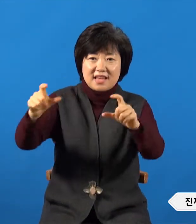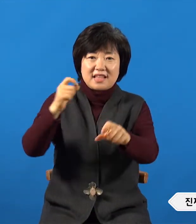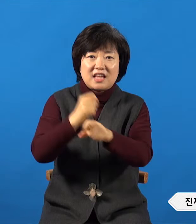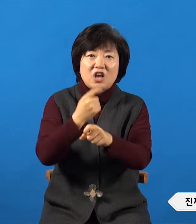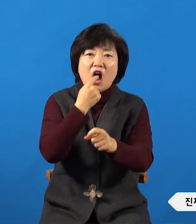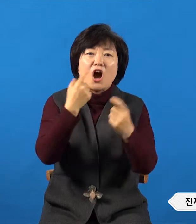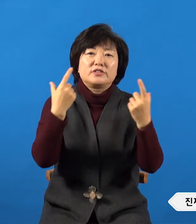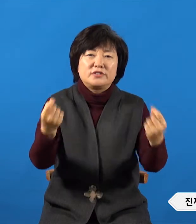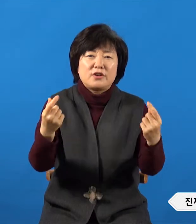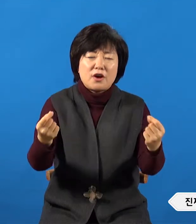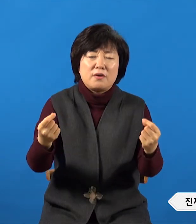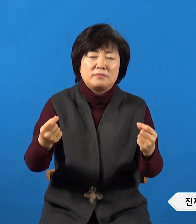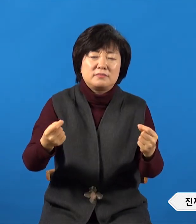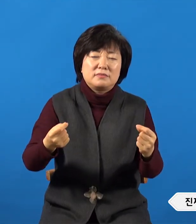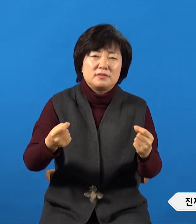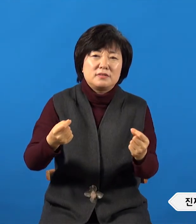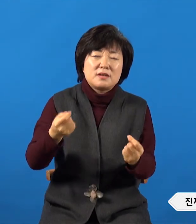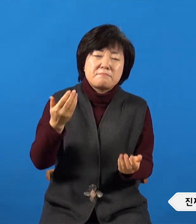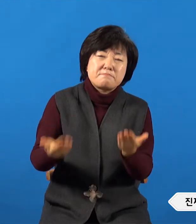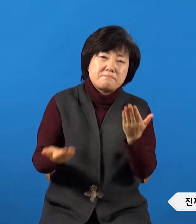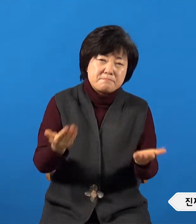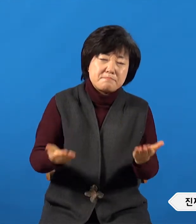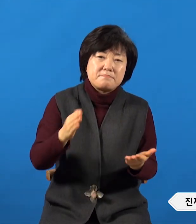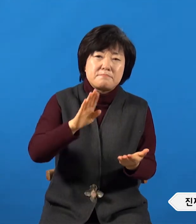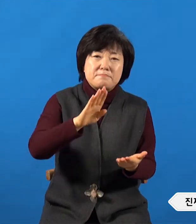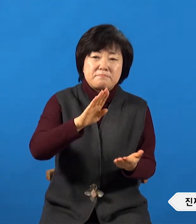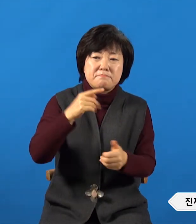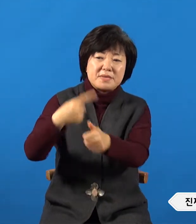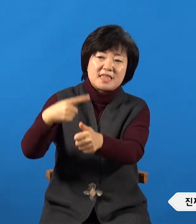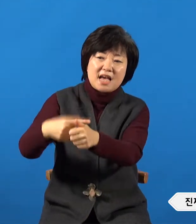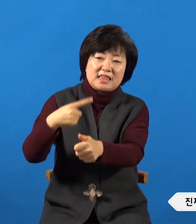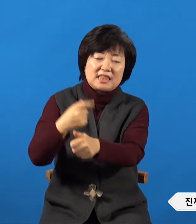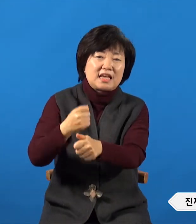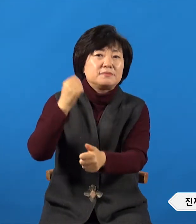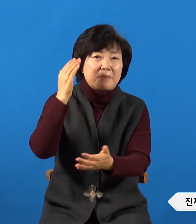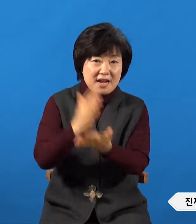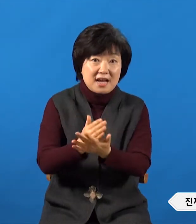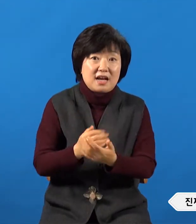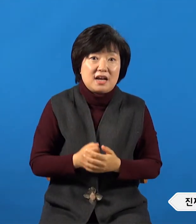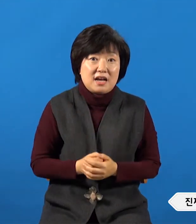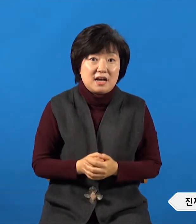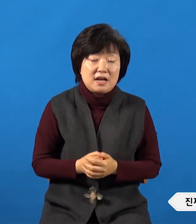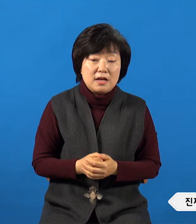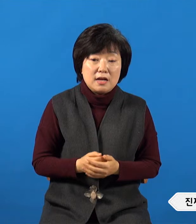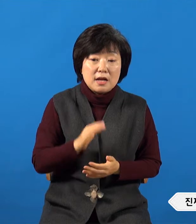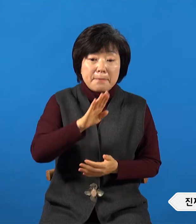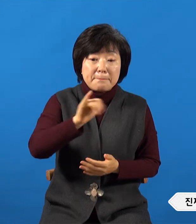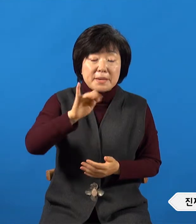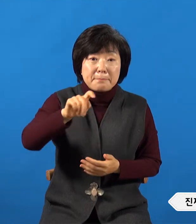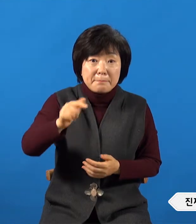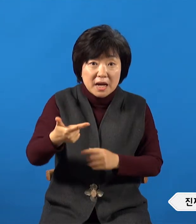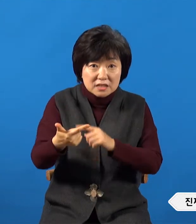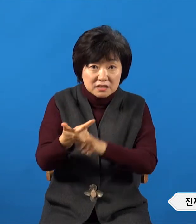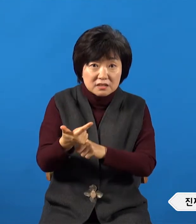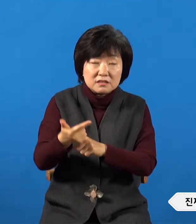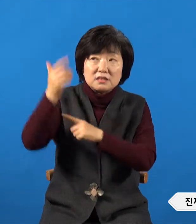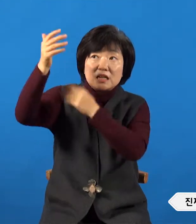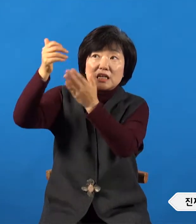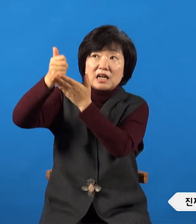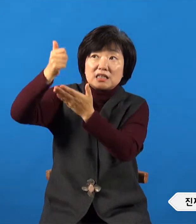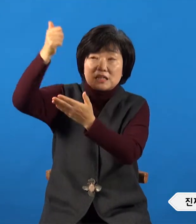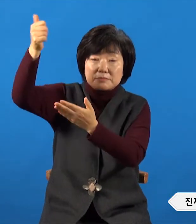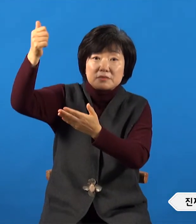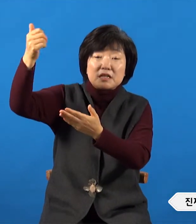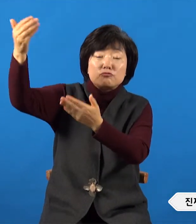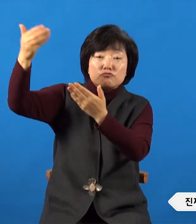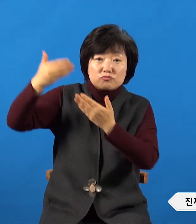하는 것 같은 비난을 성경은 말씀하고 있습니다. 비판은 하나님이 우리에게 가지고